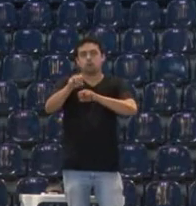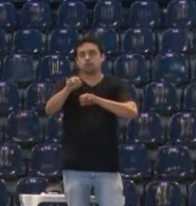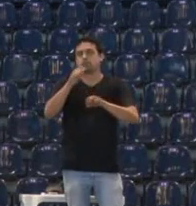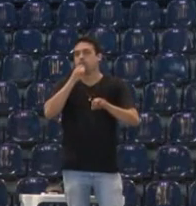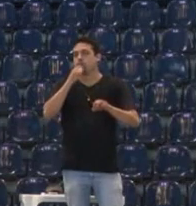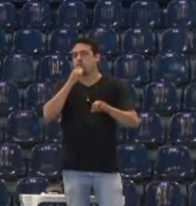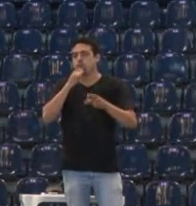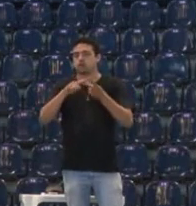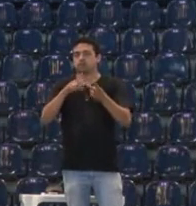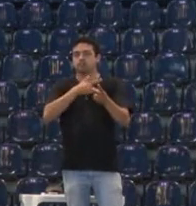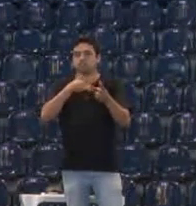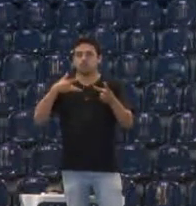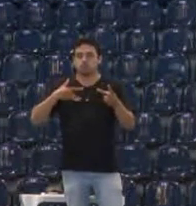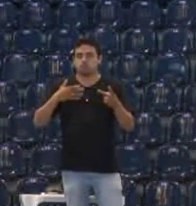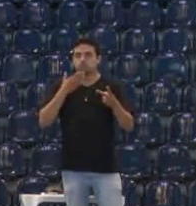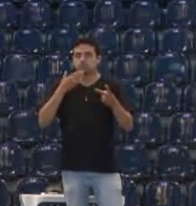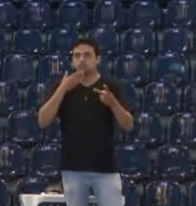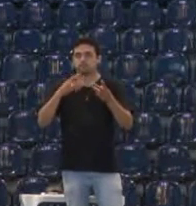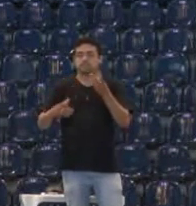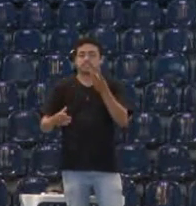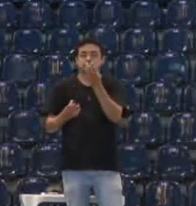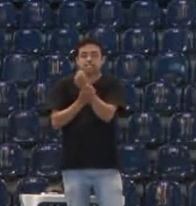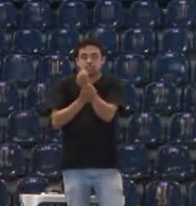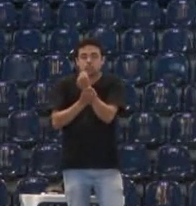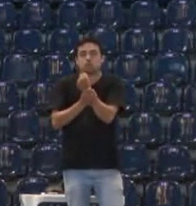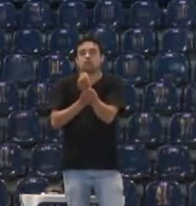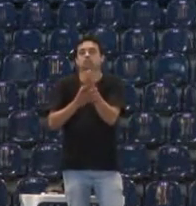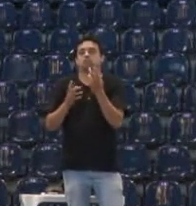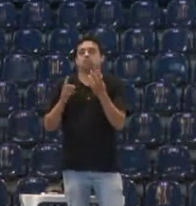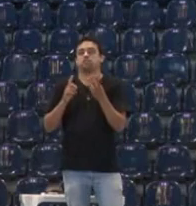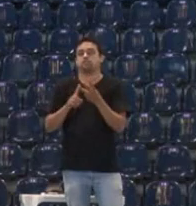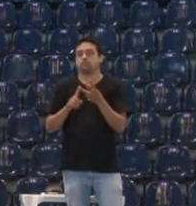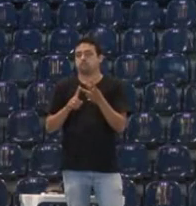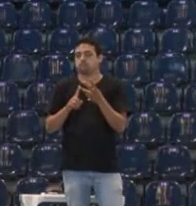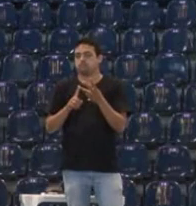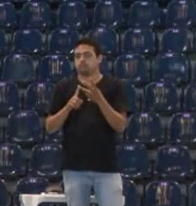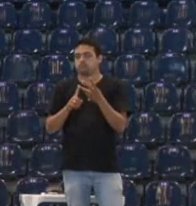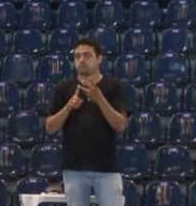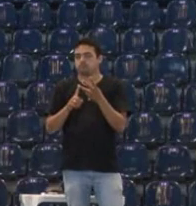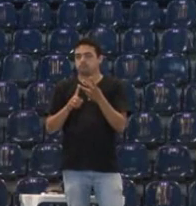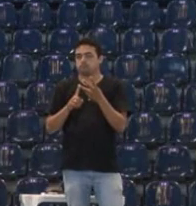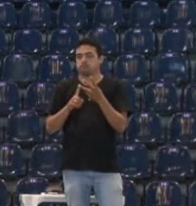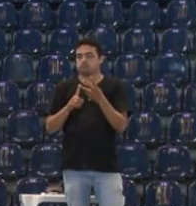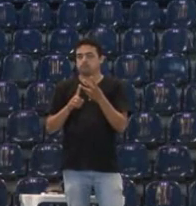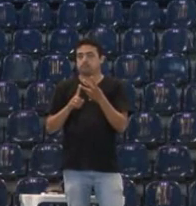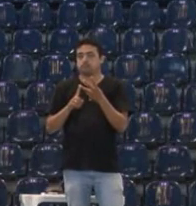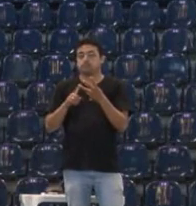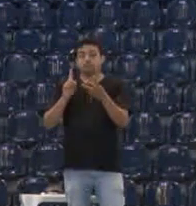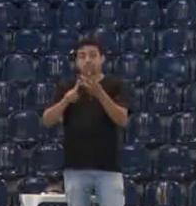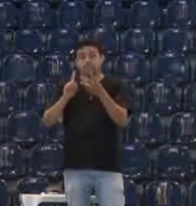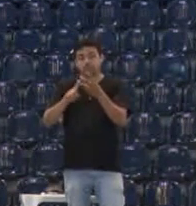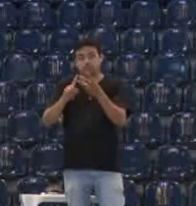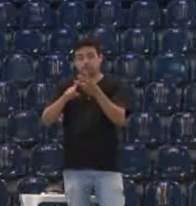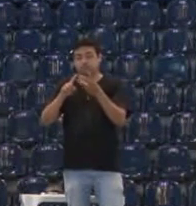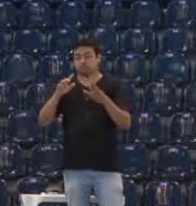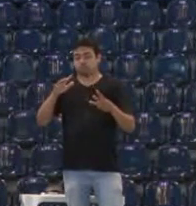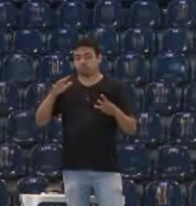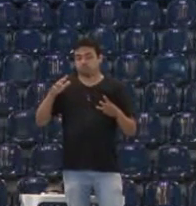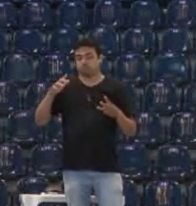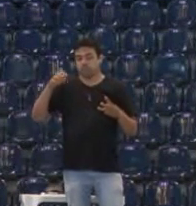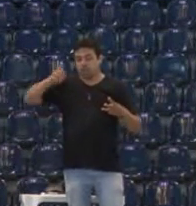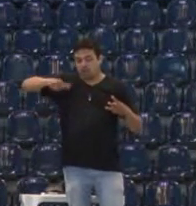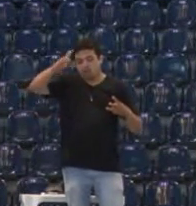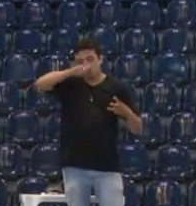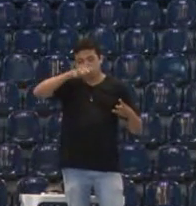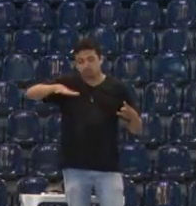saúde e segurança de qualidade quando você avalia a situação